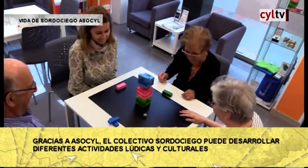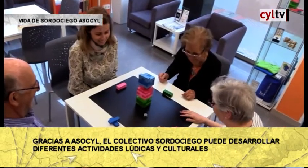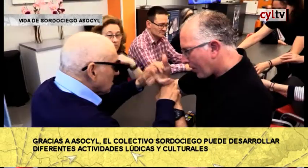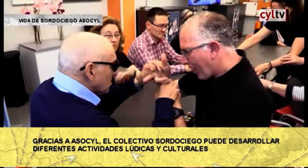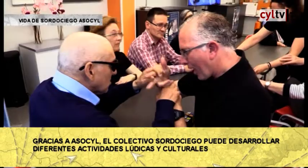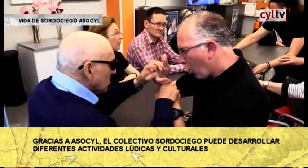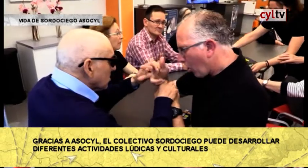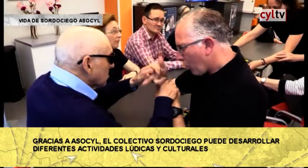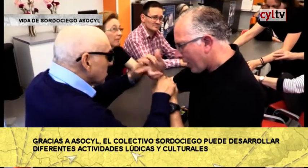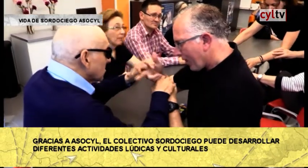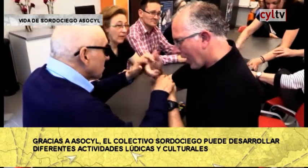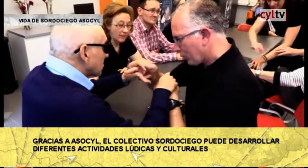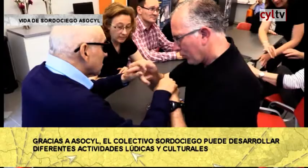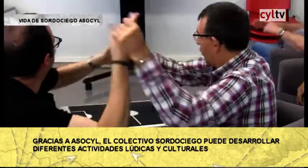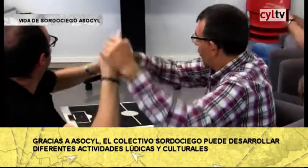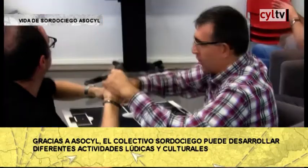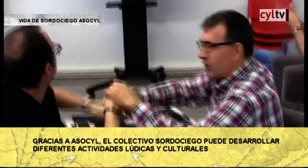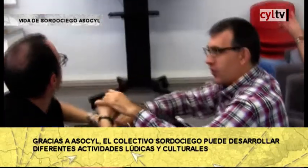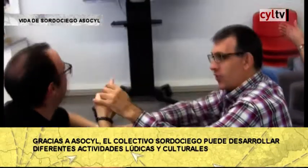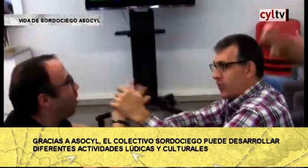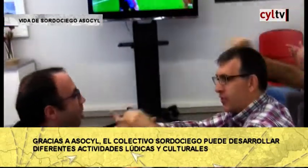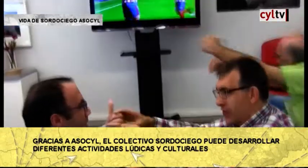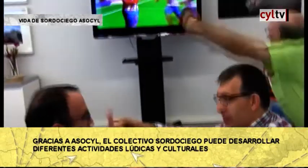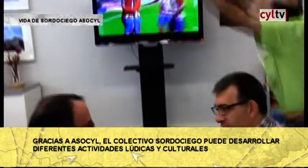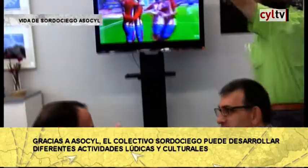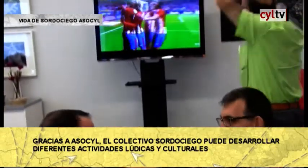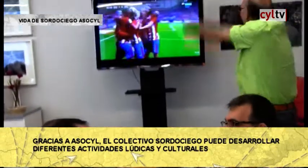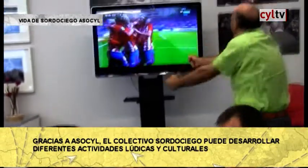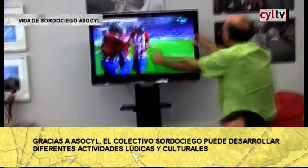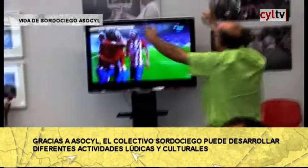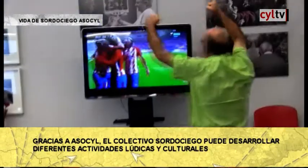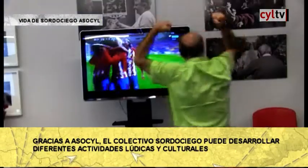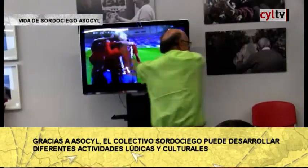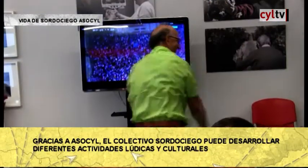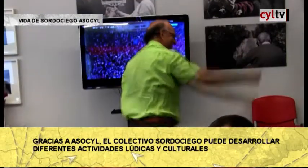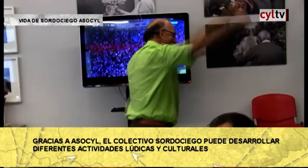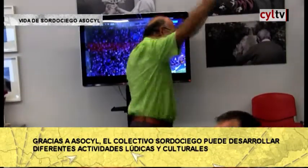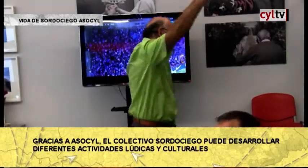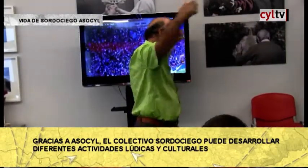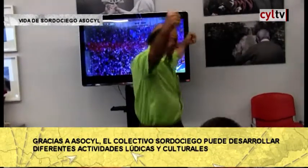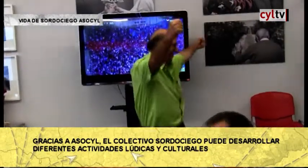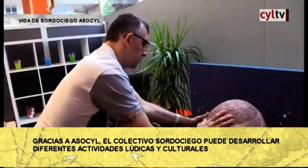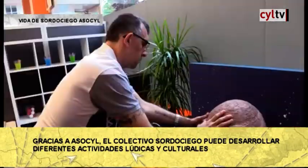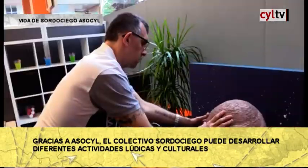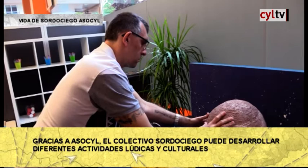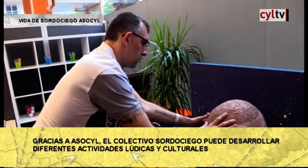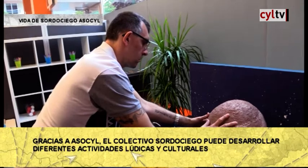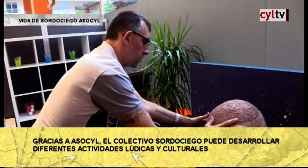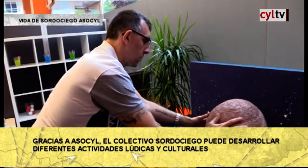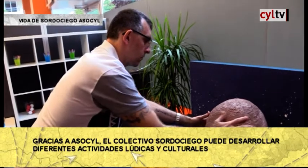discapacidad, nos encontramos con muchísimas dificultades en nuestro día a día. Pero en ASOCIL siempre disponemos de ayuda para lo